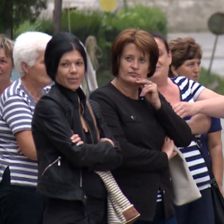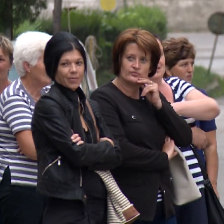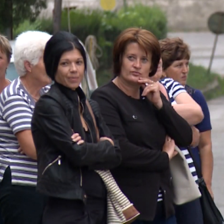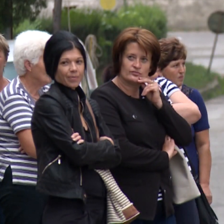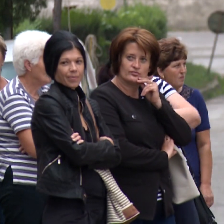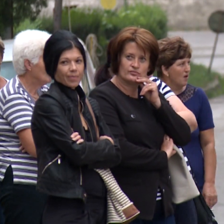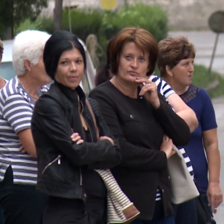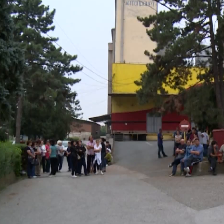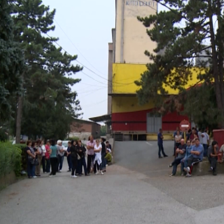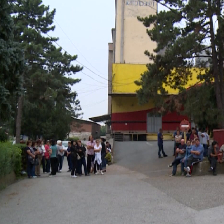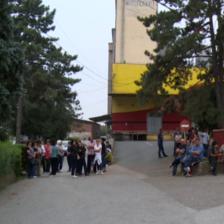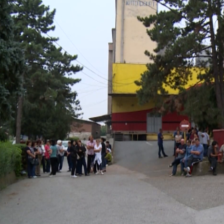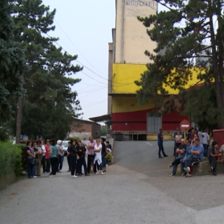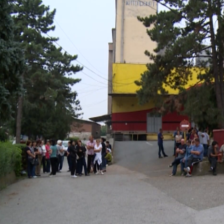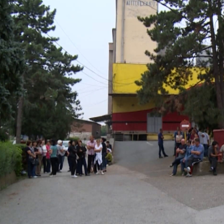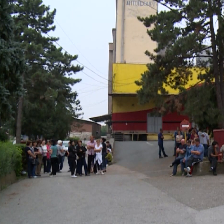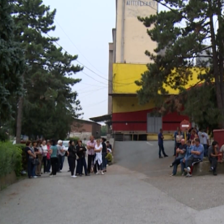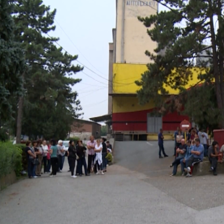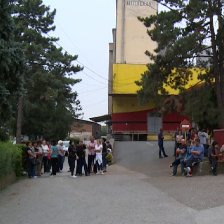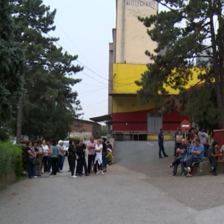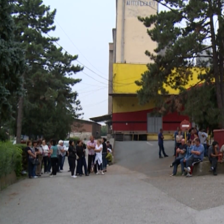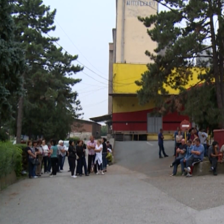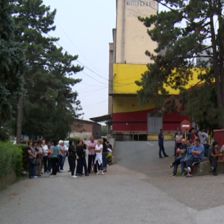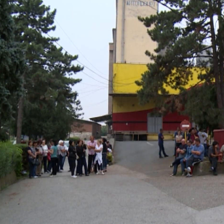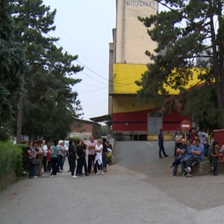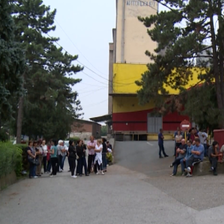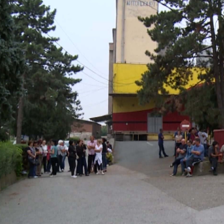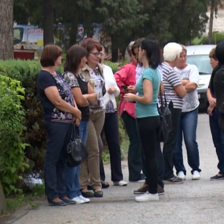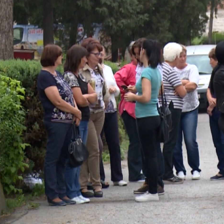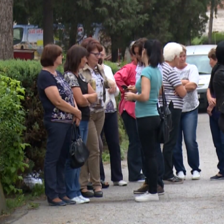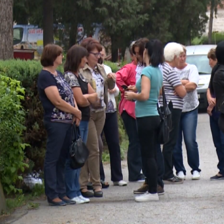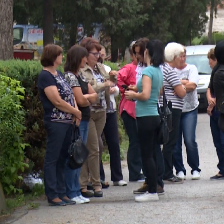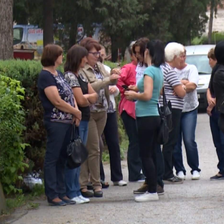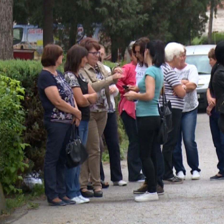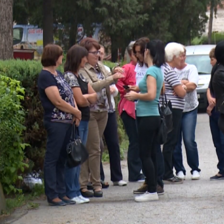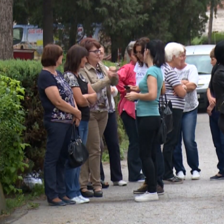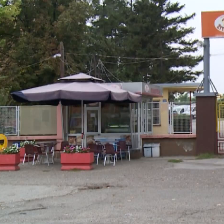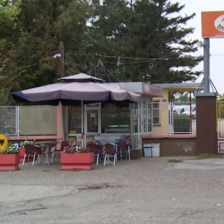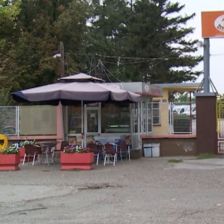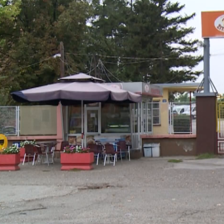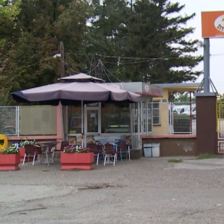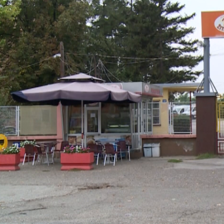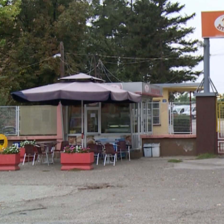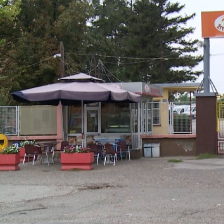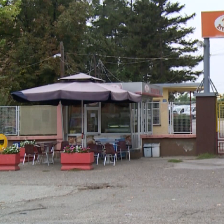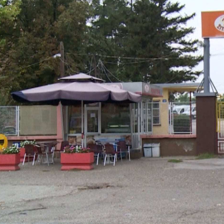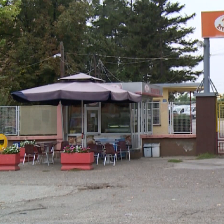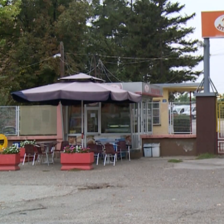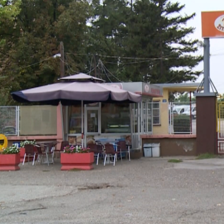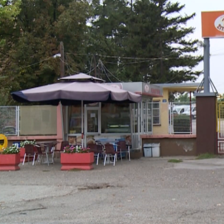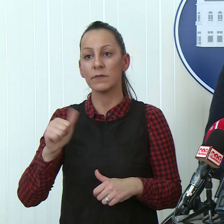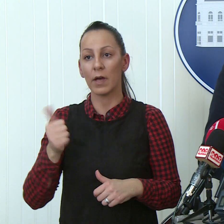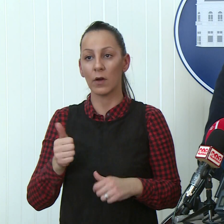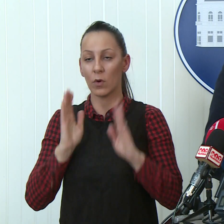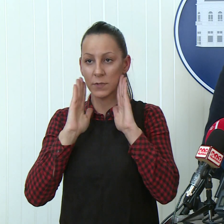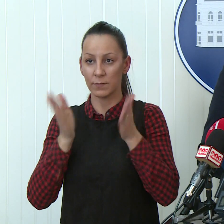stečajne mase. Ključno pitanje je da li će i kada investitor da pokrene proizvodnju nekada najvažnijem poljoprivrednom kombinatu u regionu.